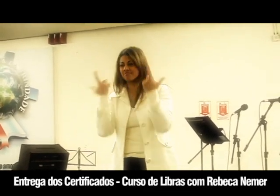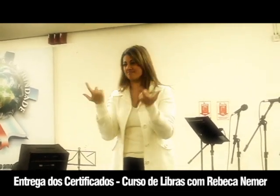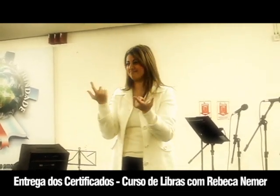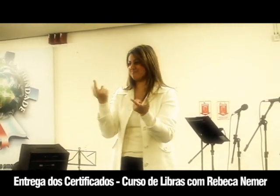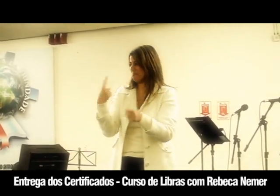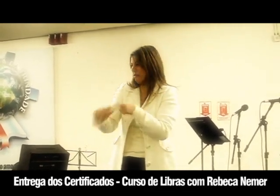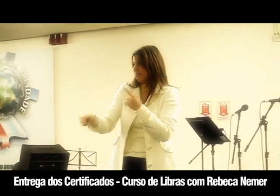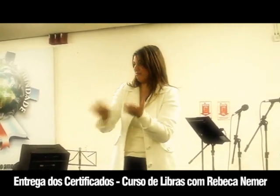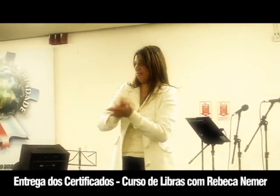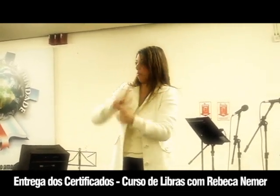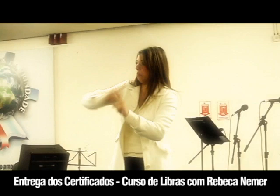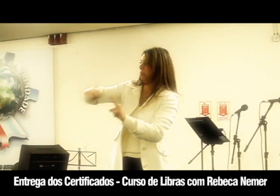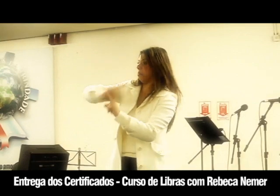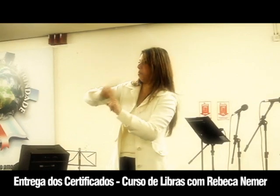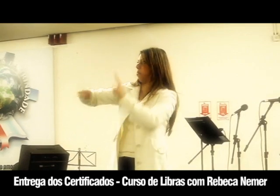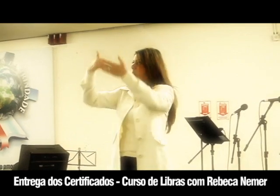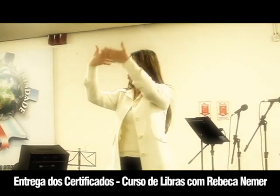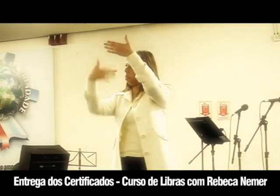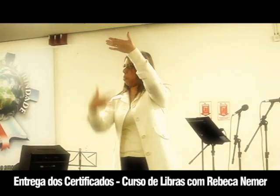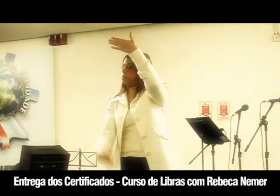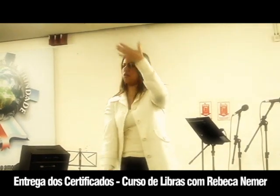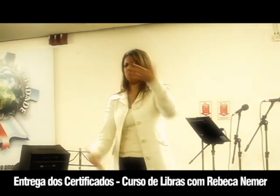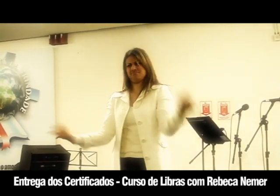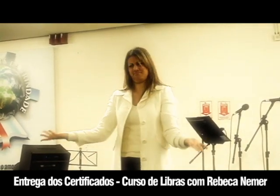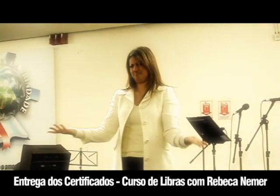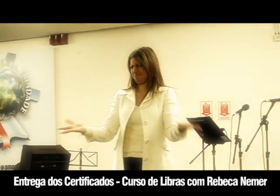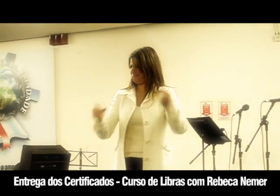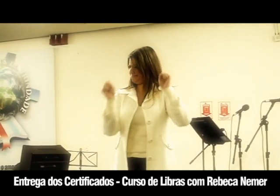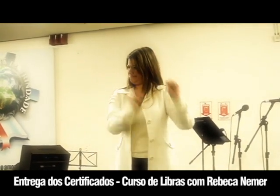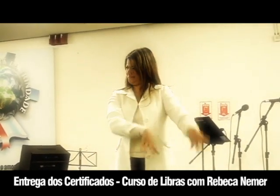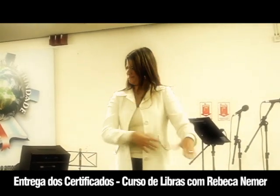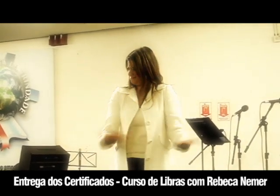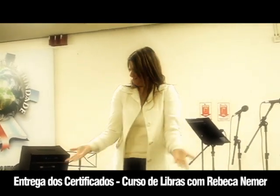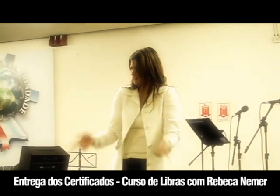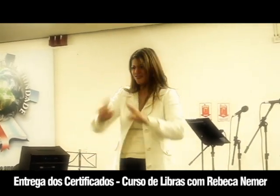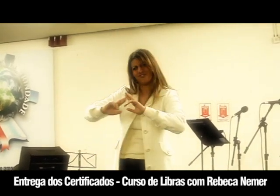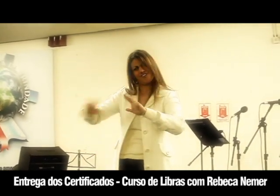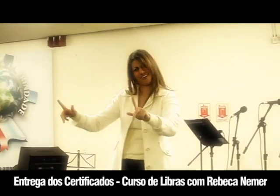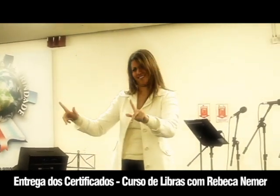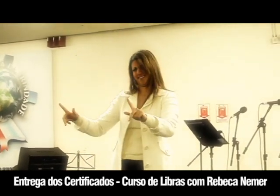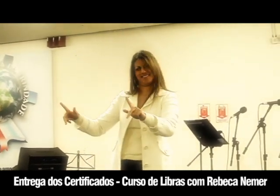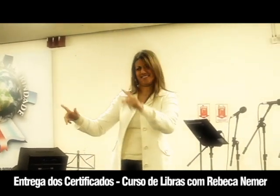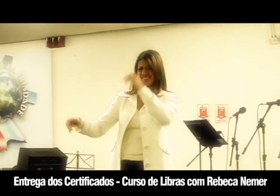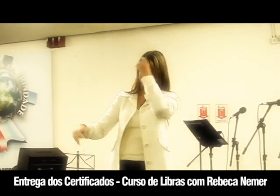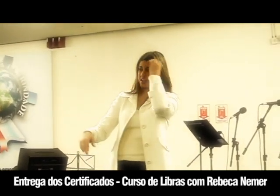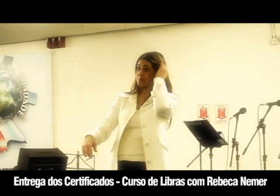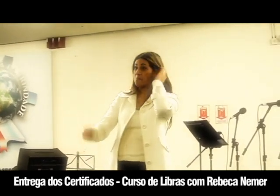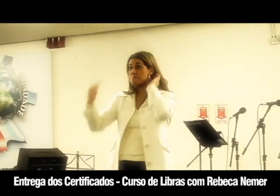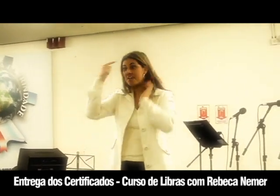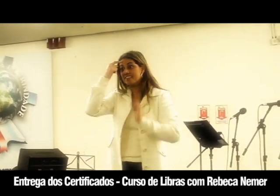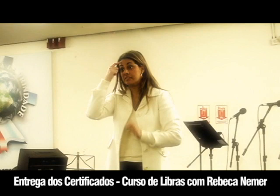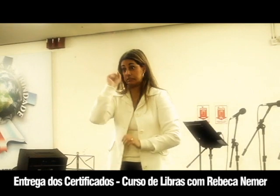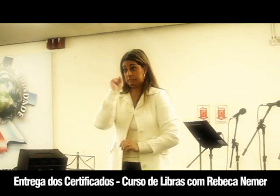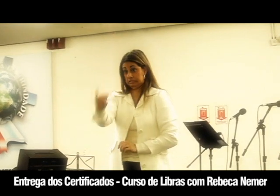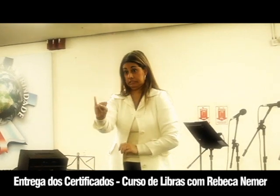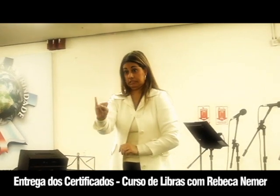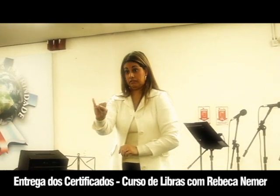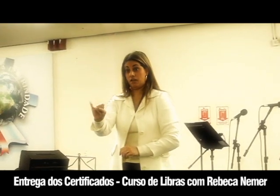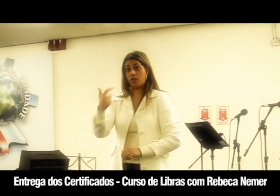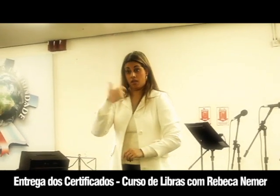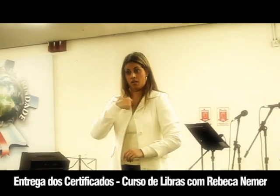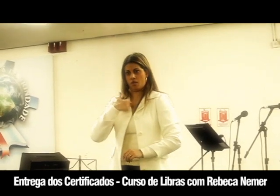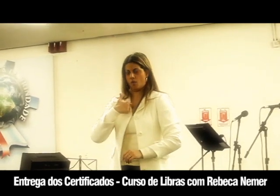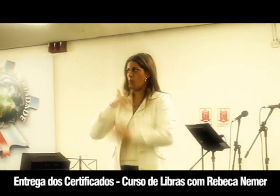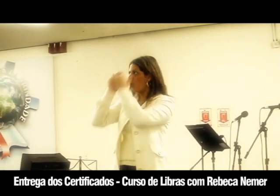na cruz e ainda achar que você pode fazer algumas coisas para chegar lá. Eu cheguei a conhecer na minha